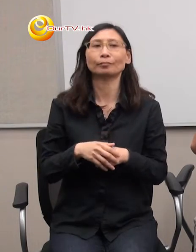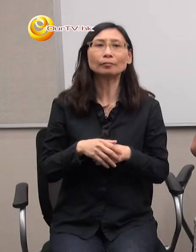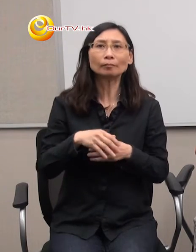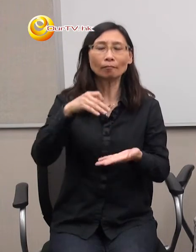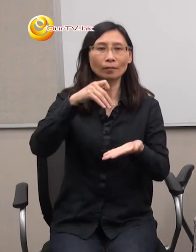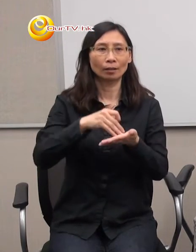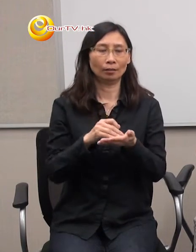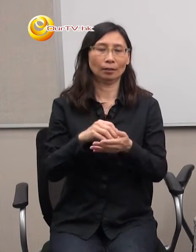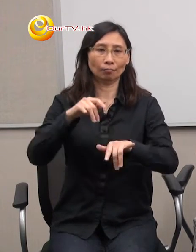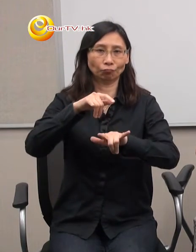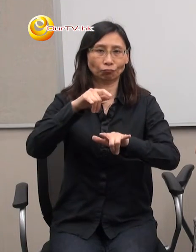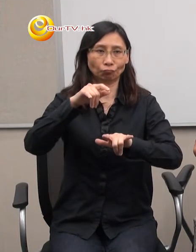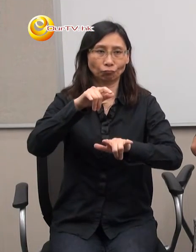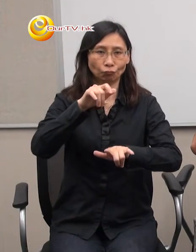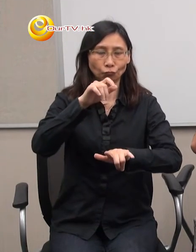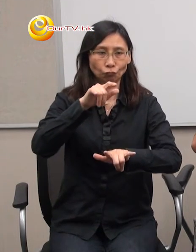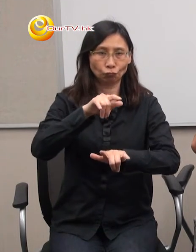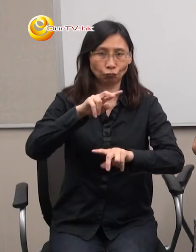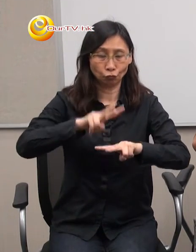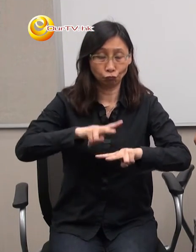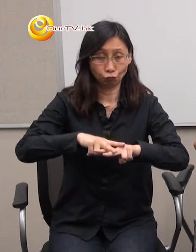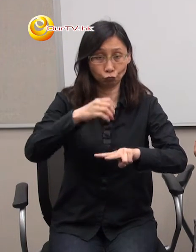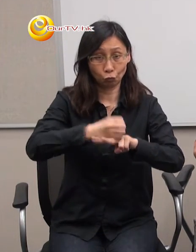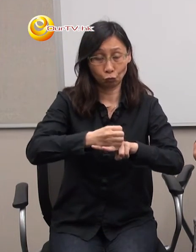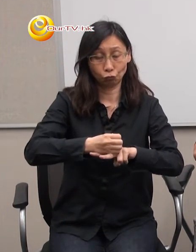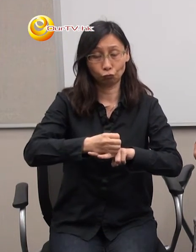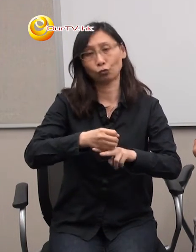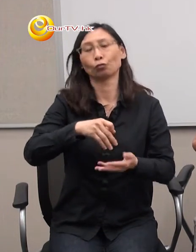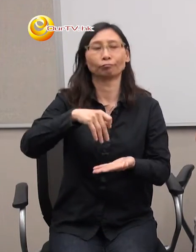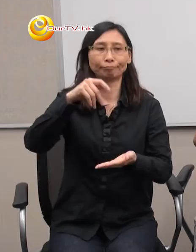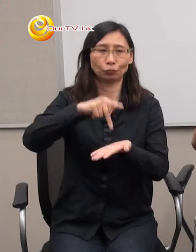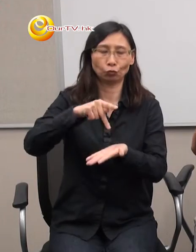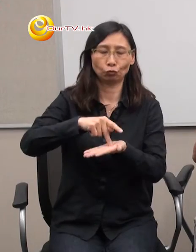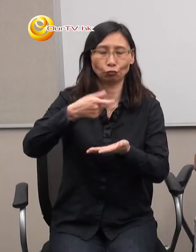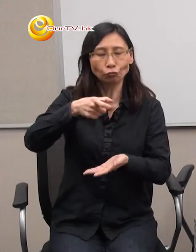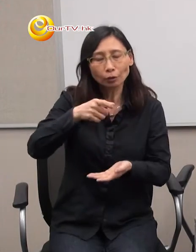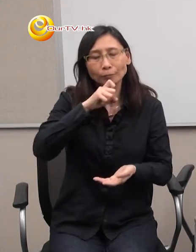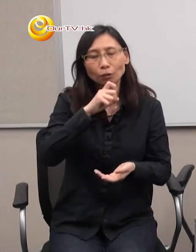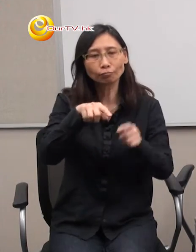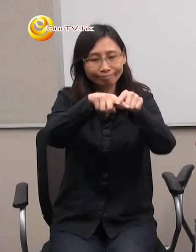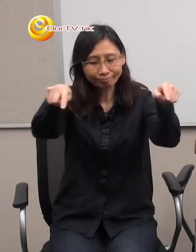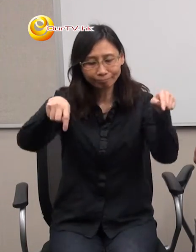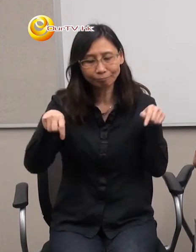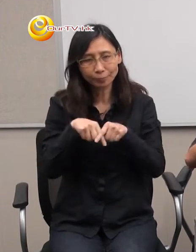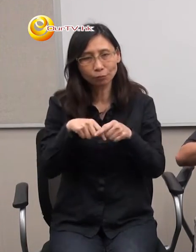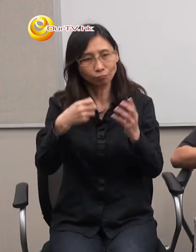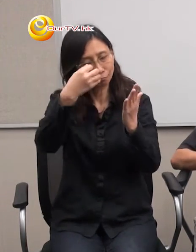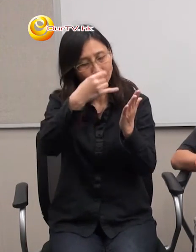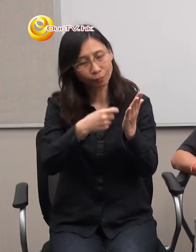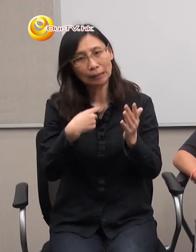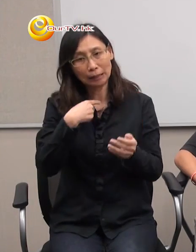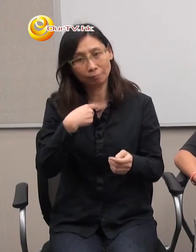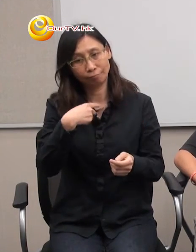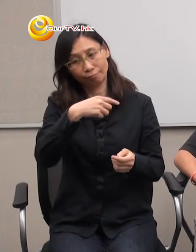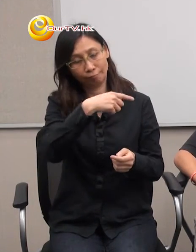公屋租金，應唔應該加有張表喺度嘅，有個即係佢嗰啲。跌咗個表喺度嘅，咁我哋